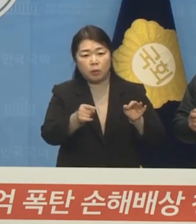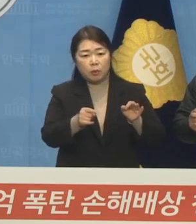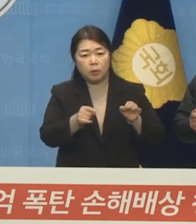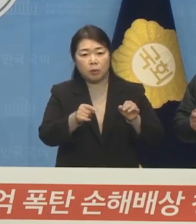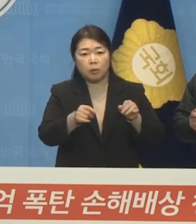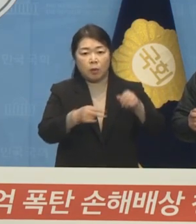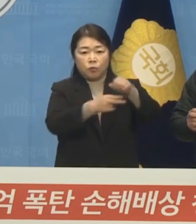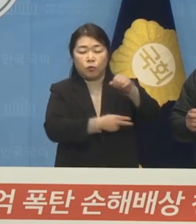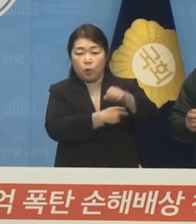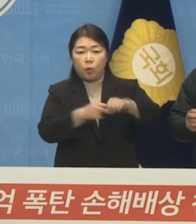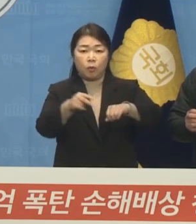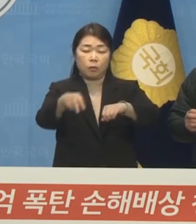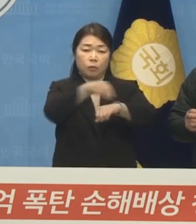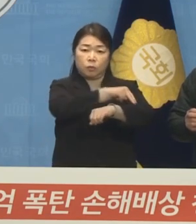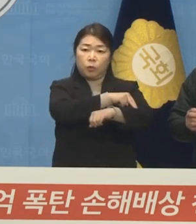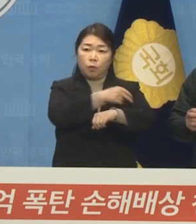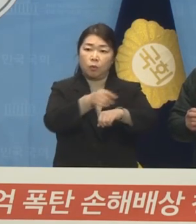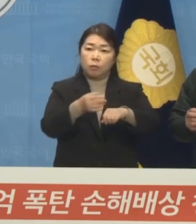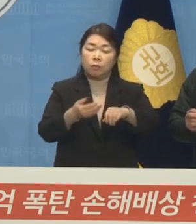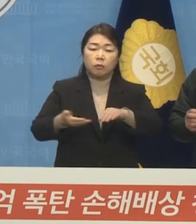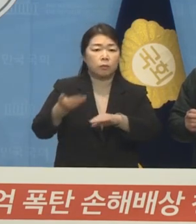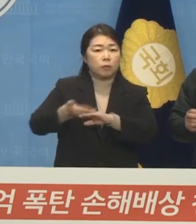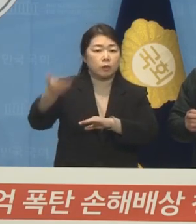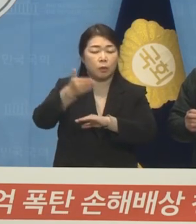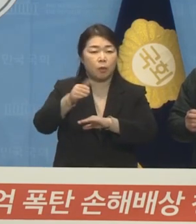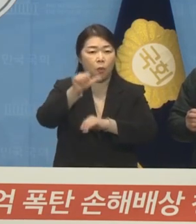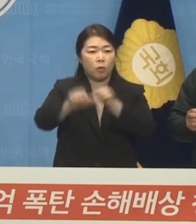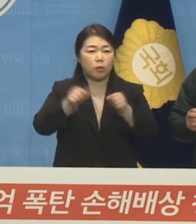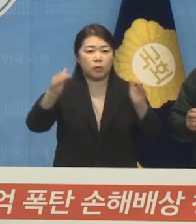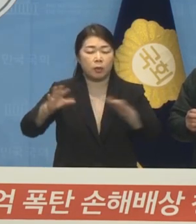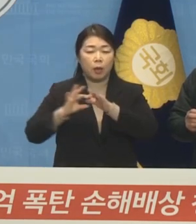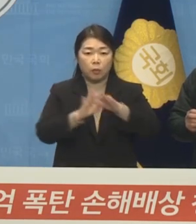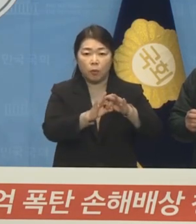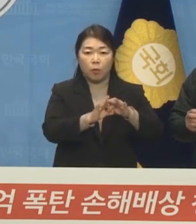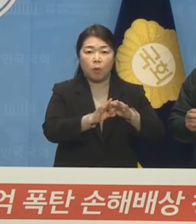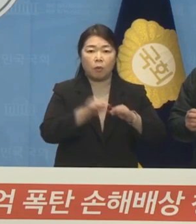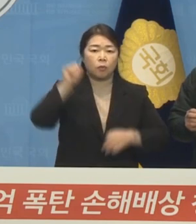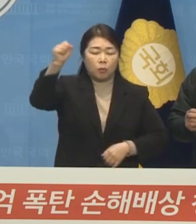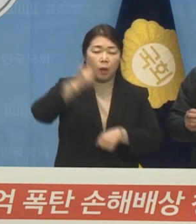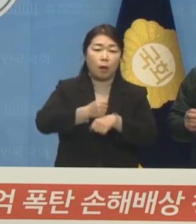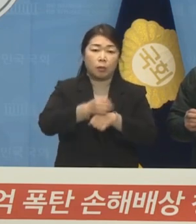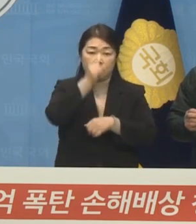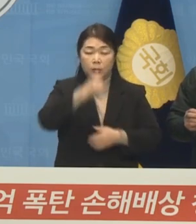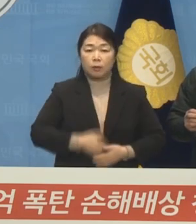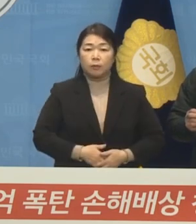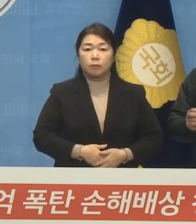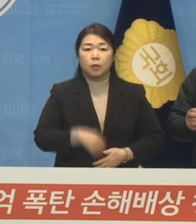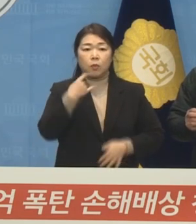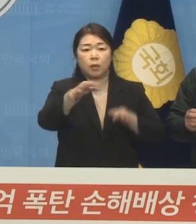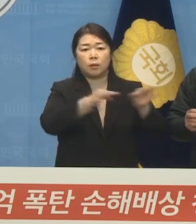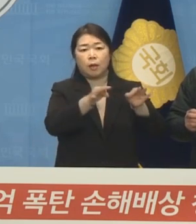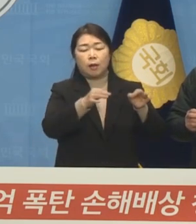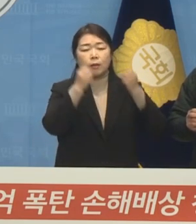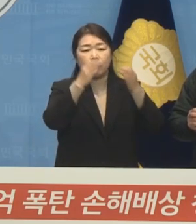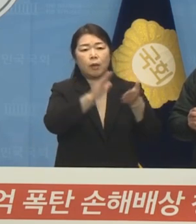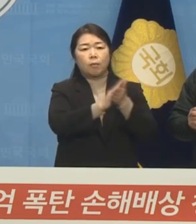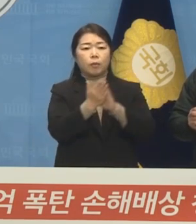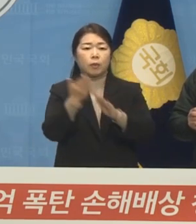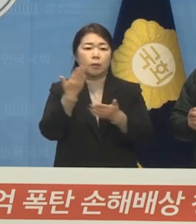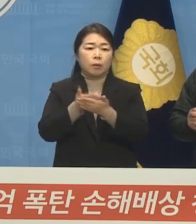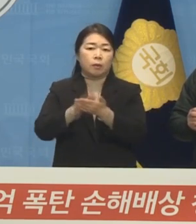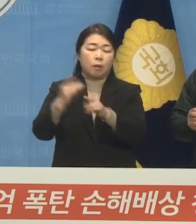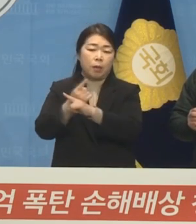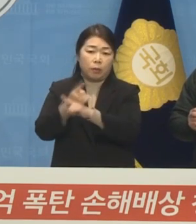위에서 5년째 농성을 하며 잘못된 노량진 수산시장 현대화 사업 재검토 및 상인들의